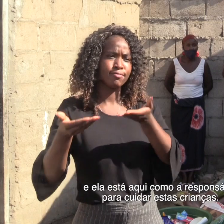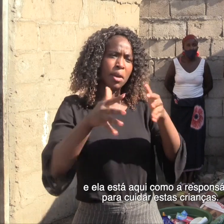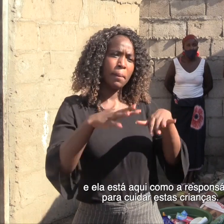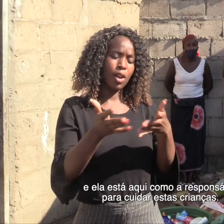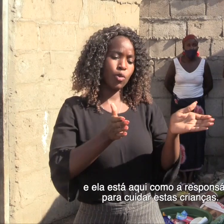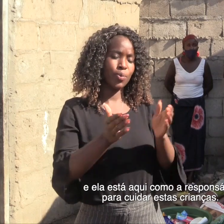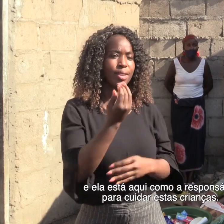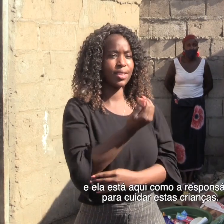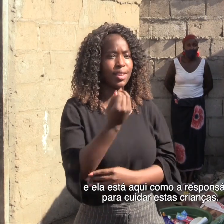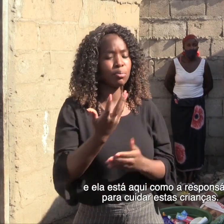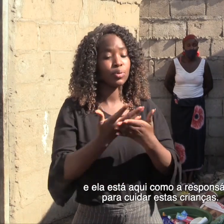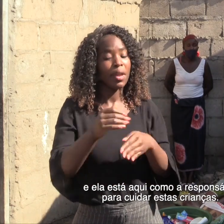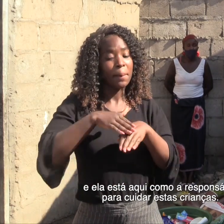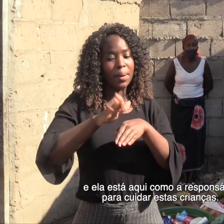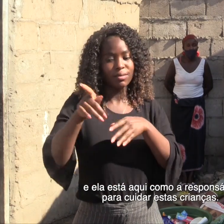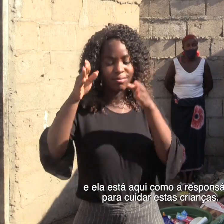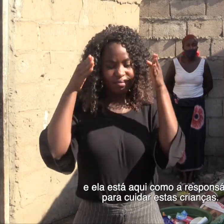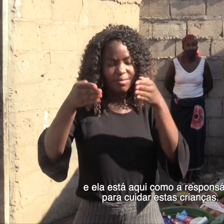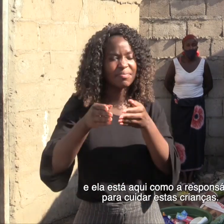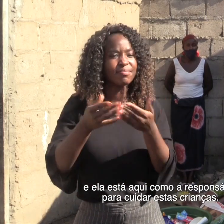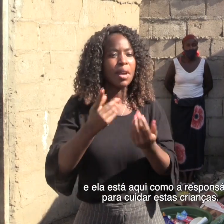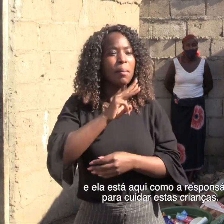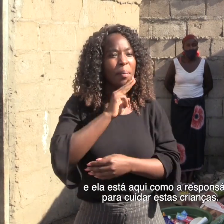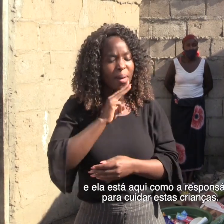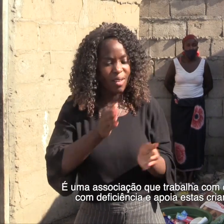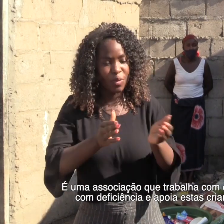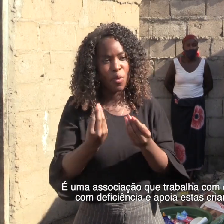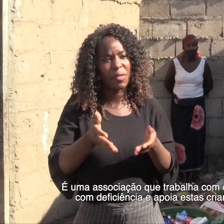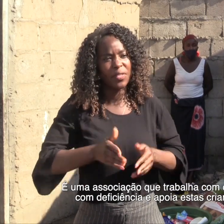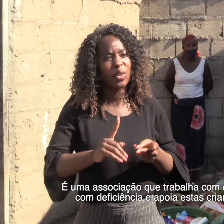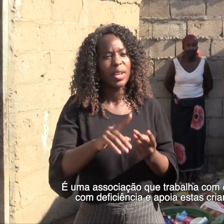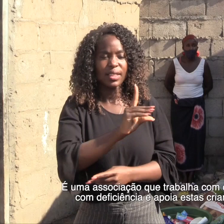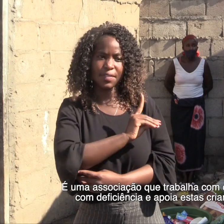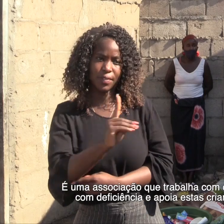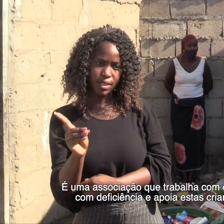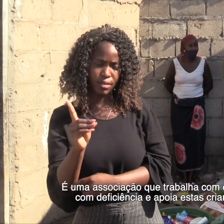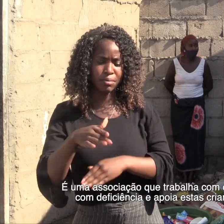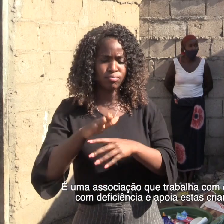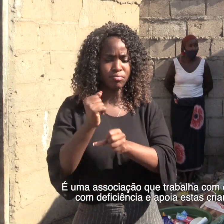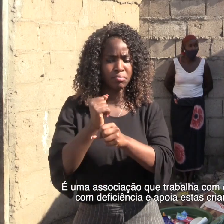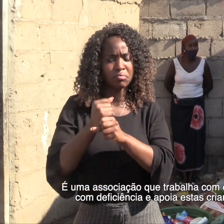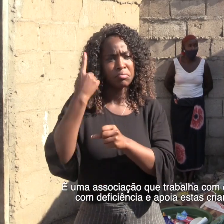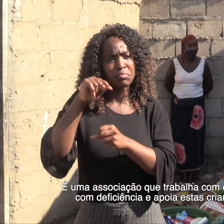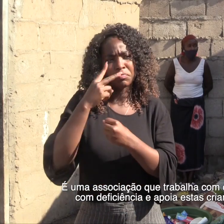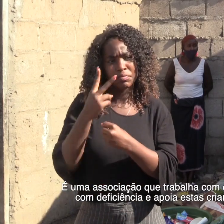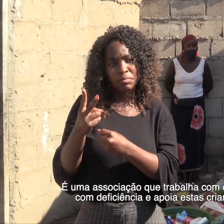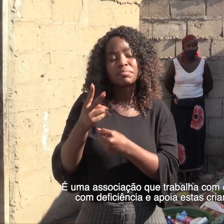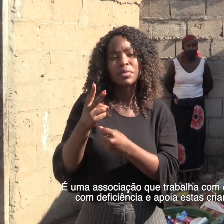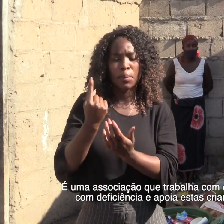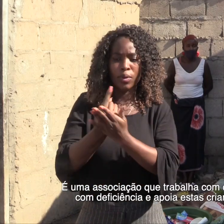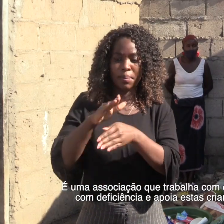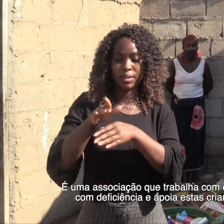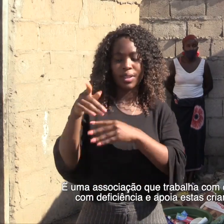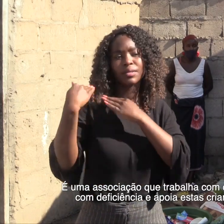a Associação Luana também está aqui como responsável para cuidar dessas crianças, e como é uma associação de crianças com